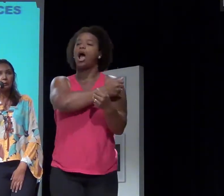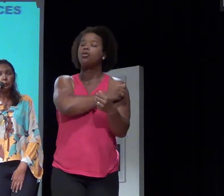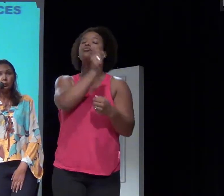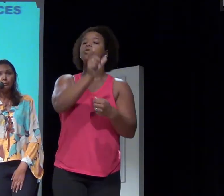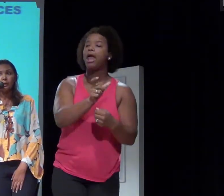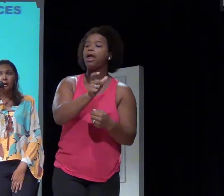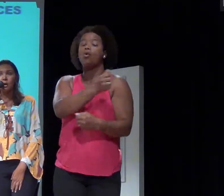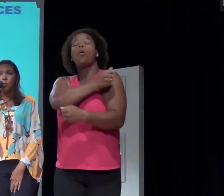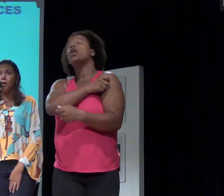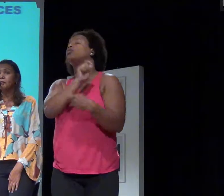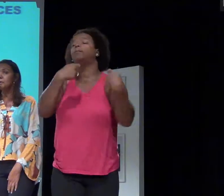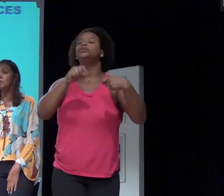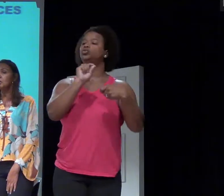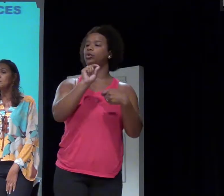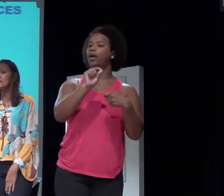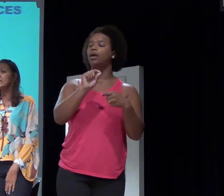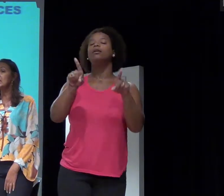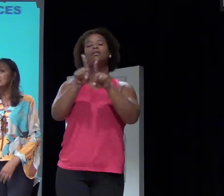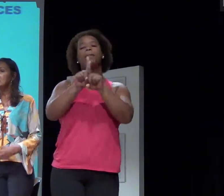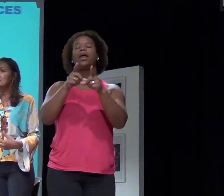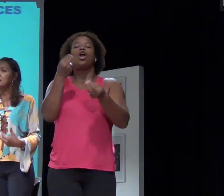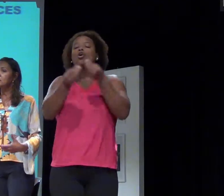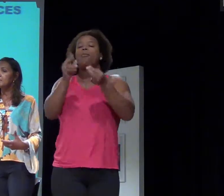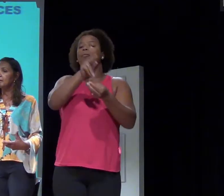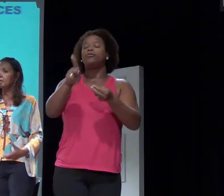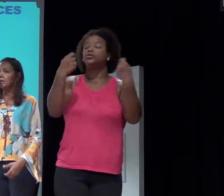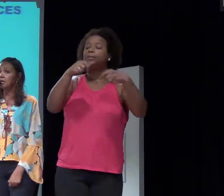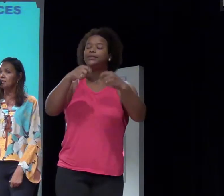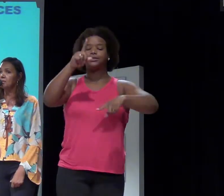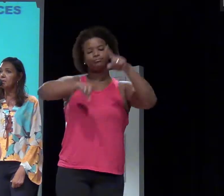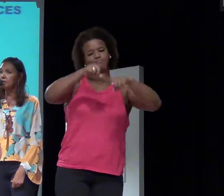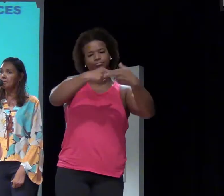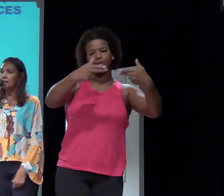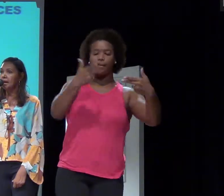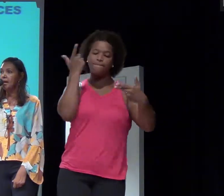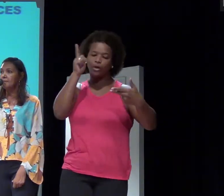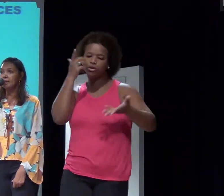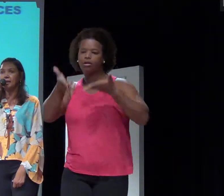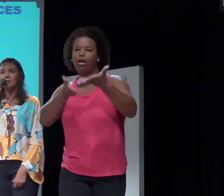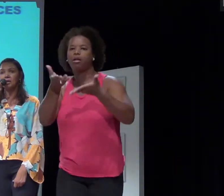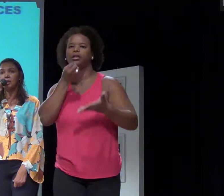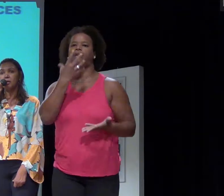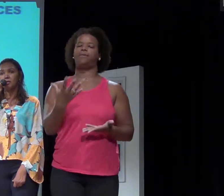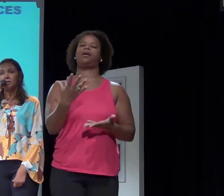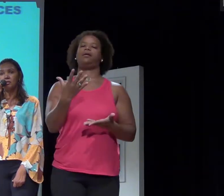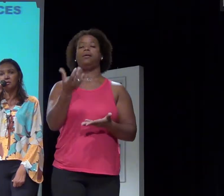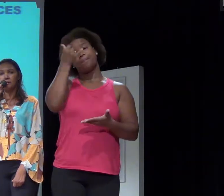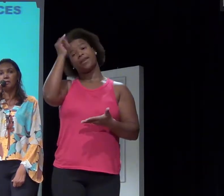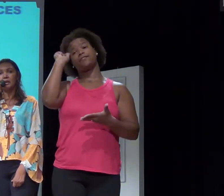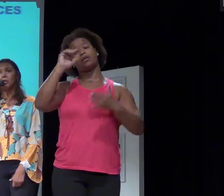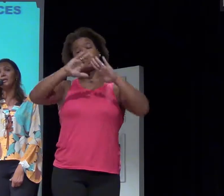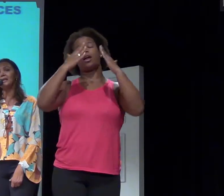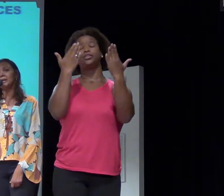desse aluno, como é que o professor precisa desses recursos para que possa efetivamente trabalhar, para que a escola realmente